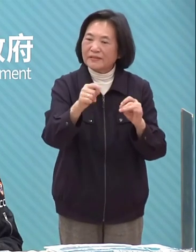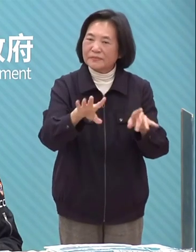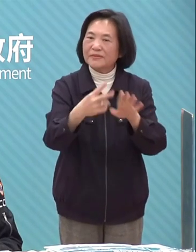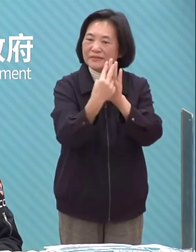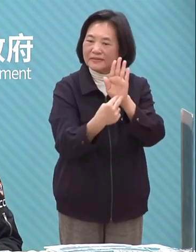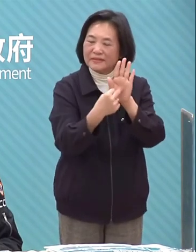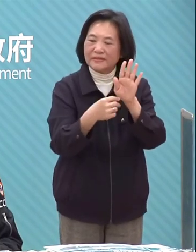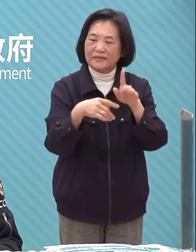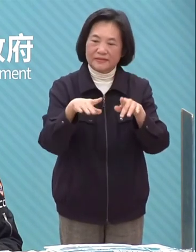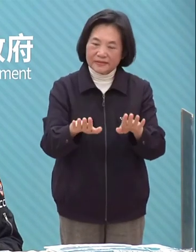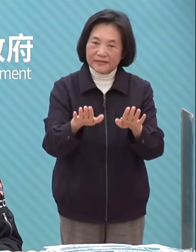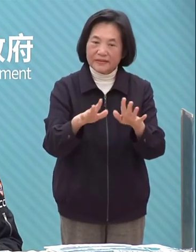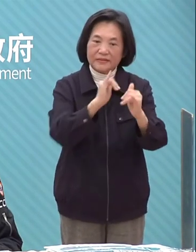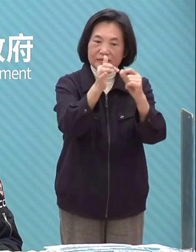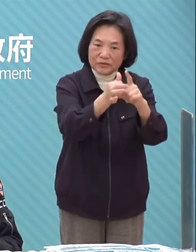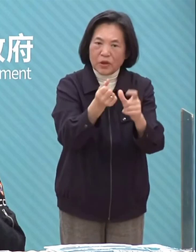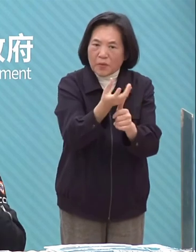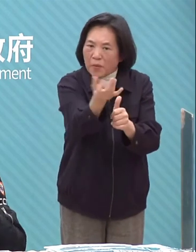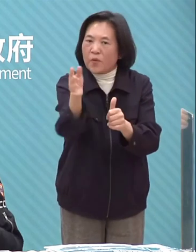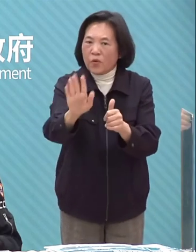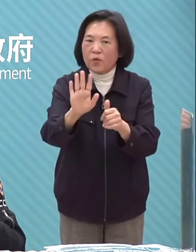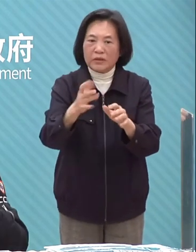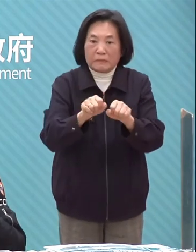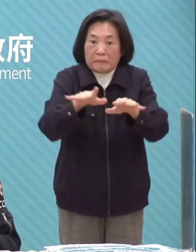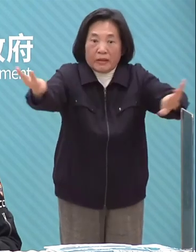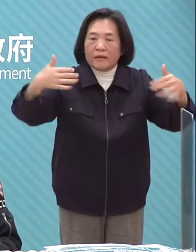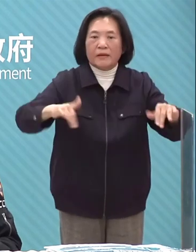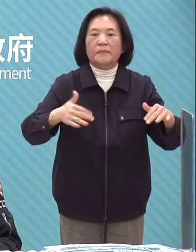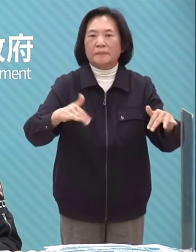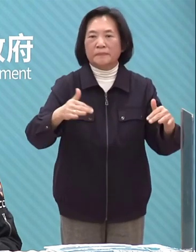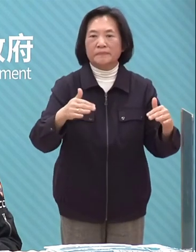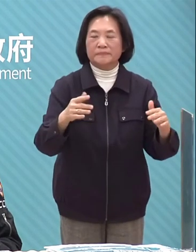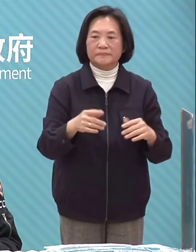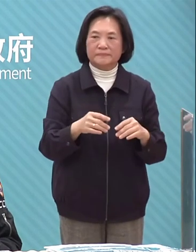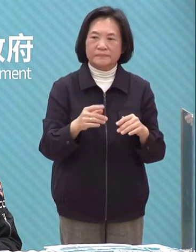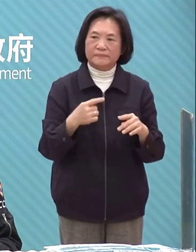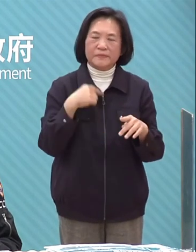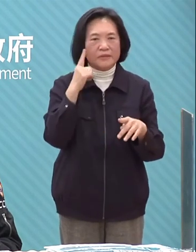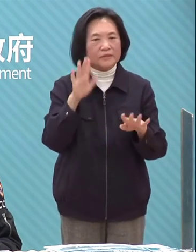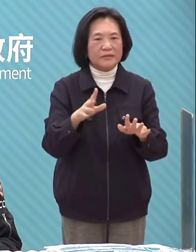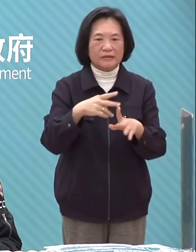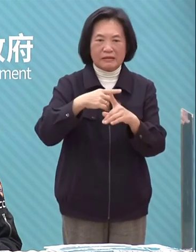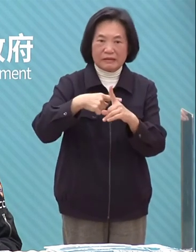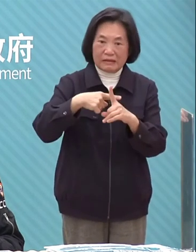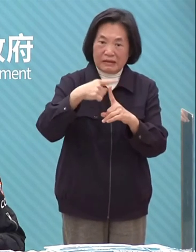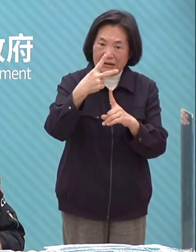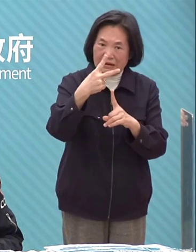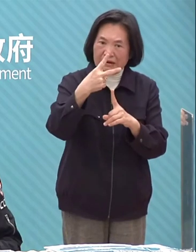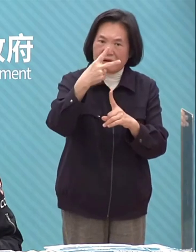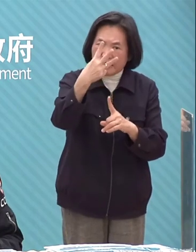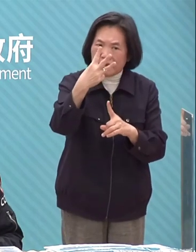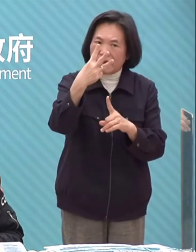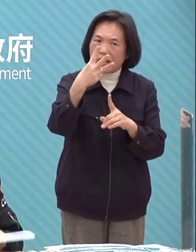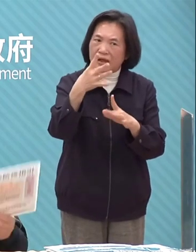既然说这个目前在社区有很多传递链，虽然它还没散开，在台北还没散开，但这到底我们在二级跟三级之间到底要怎